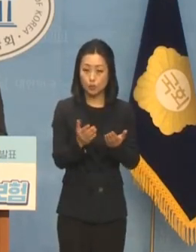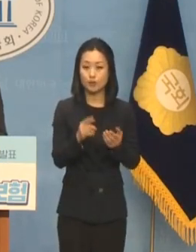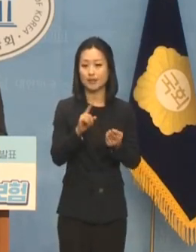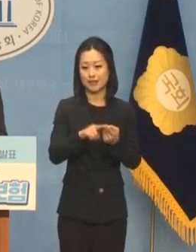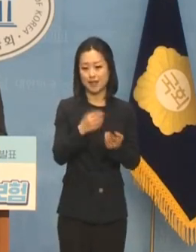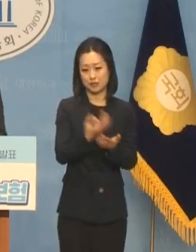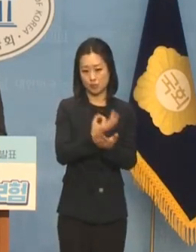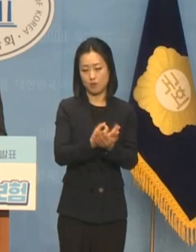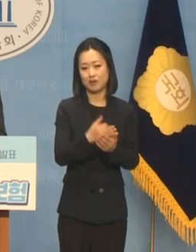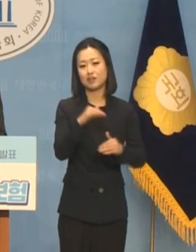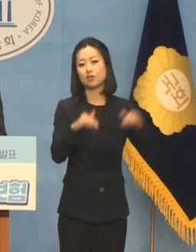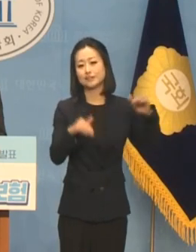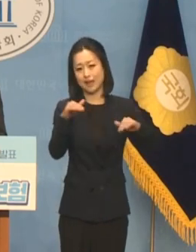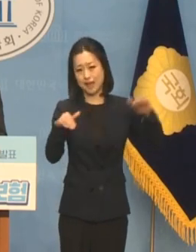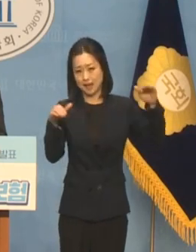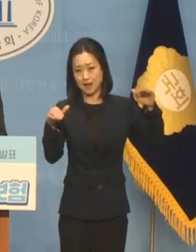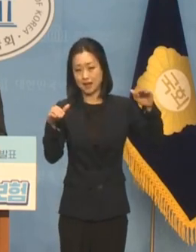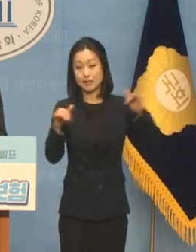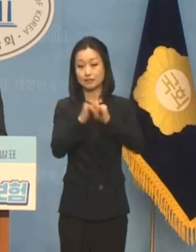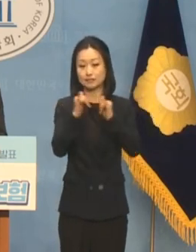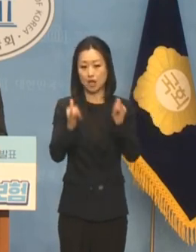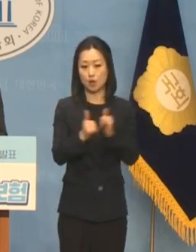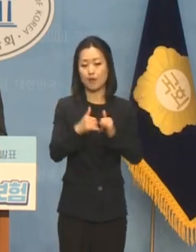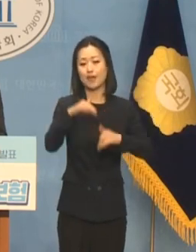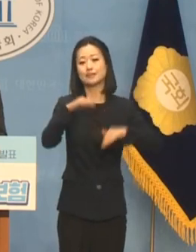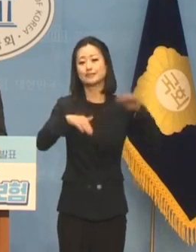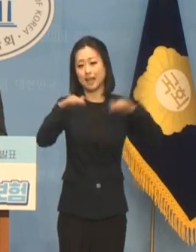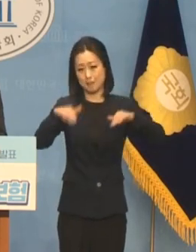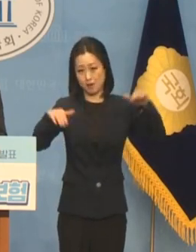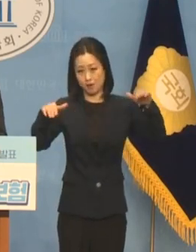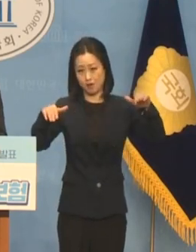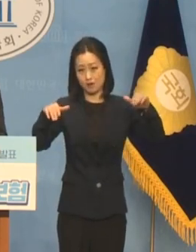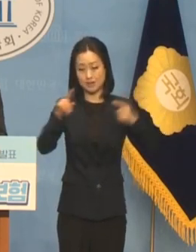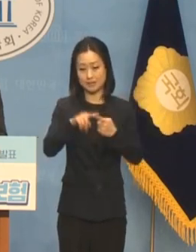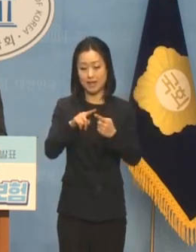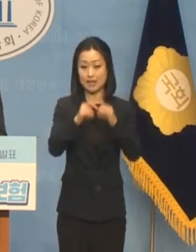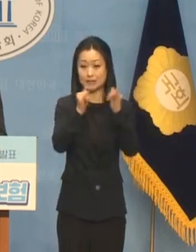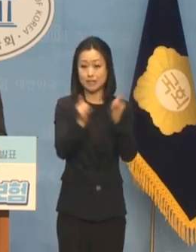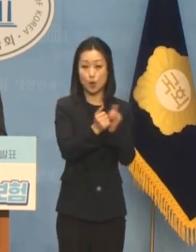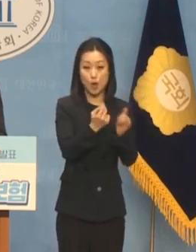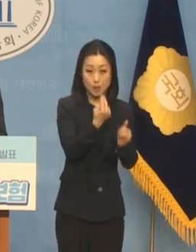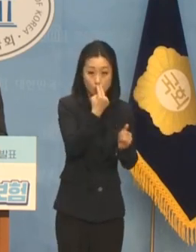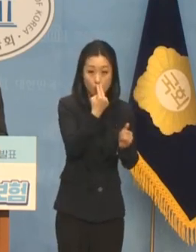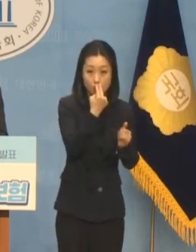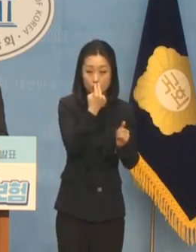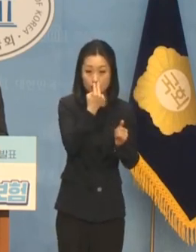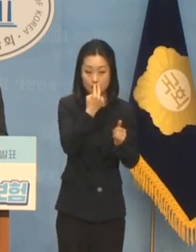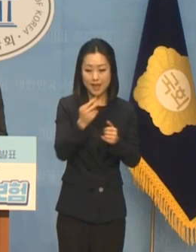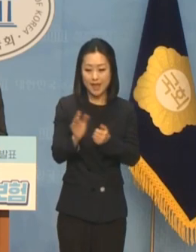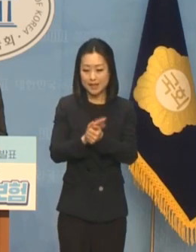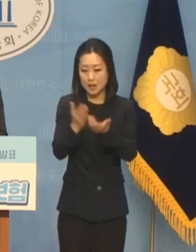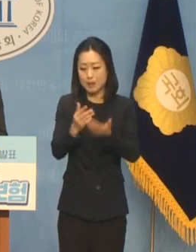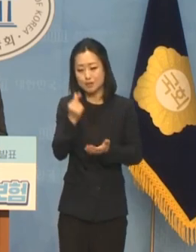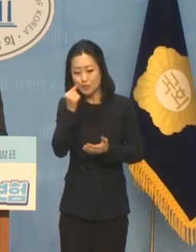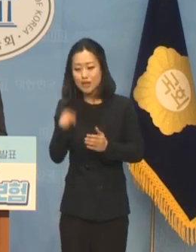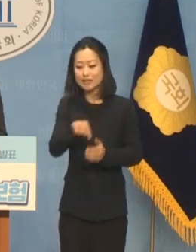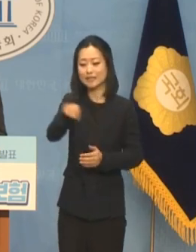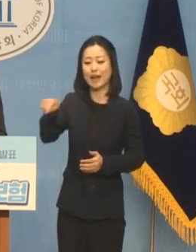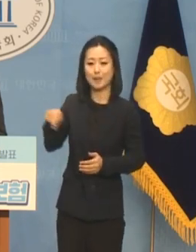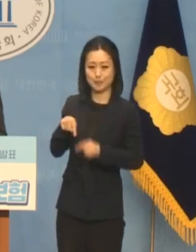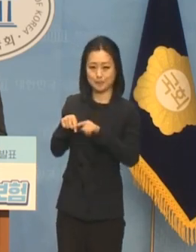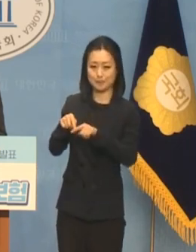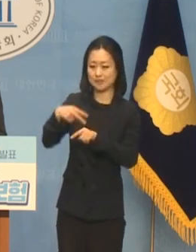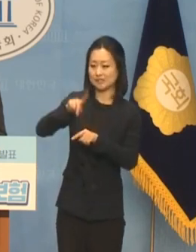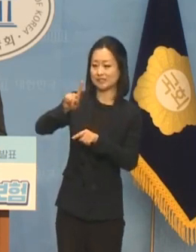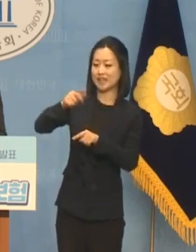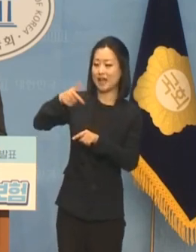격차와 사회경제적 차별을 고스란히 드러내는 사회보험의 사각지대 해소입니다. 모든 국민이 사회보험